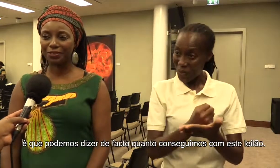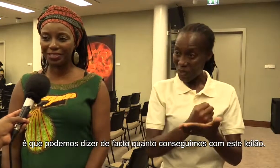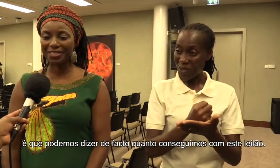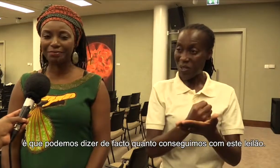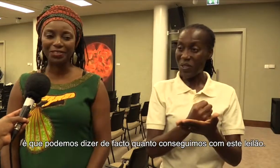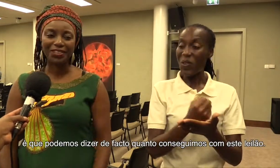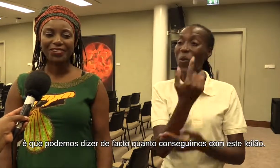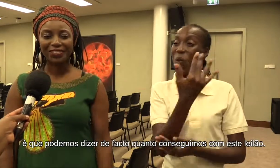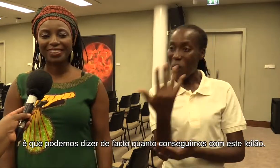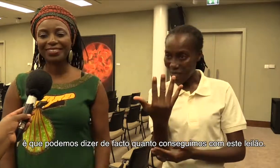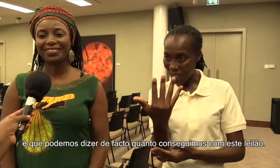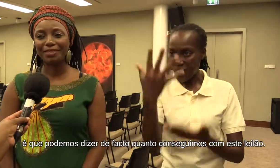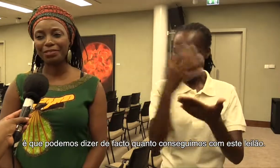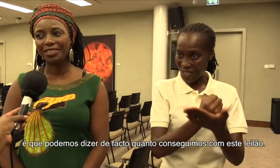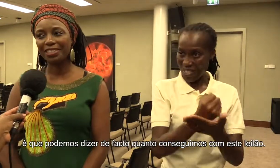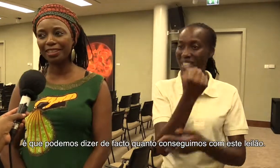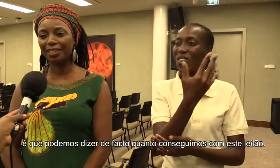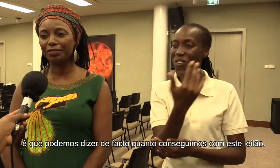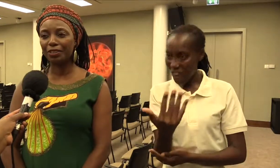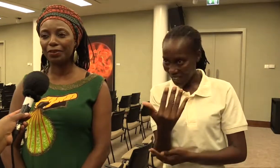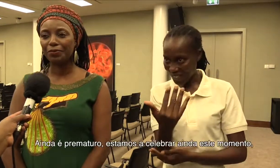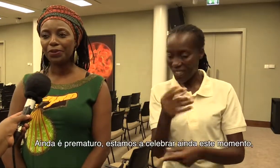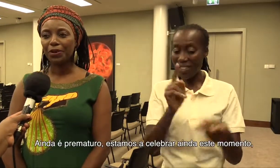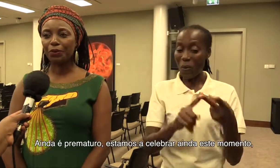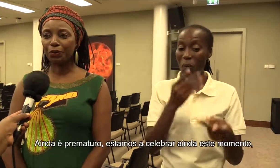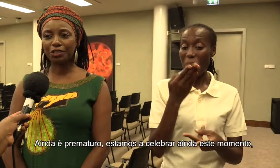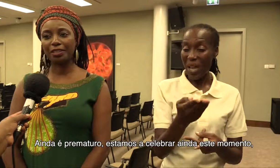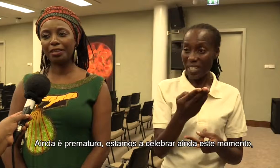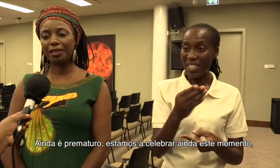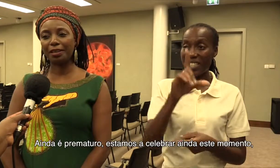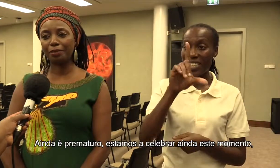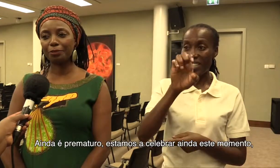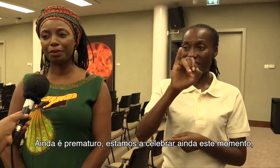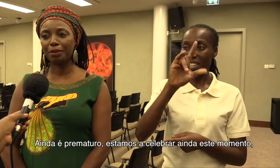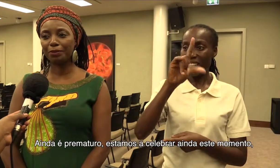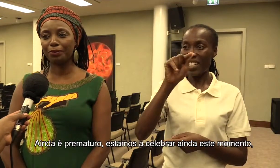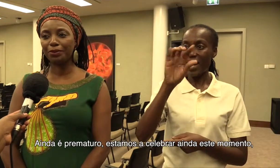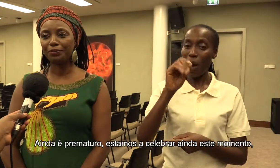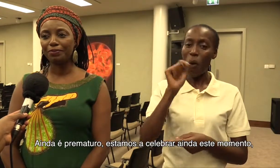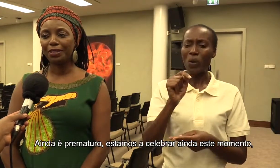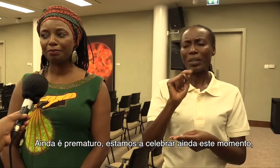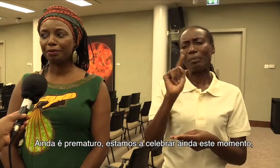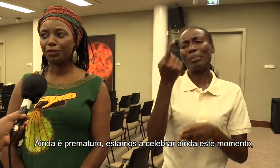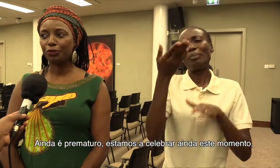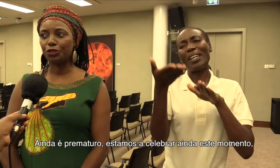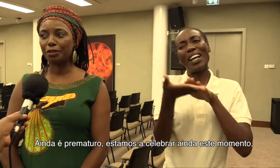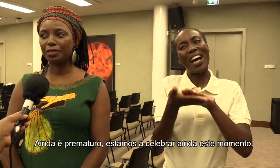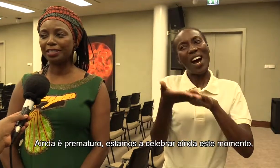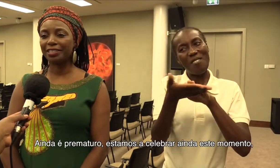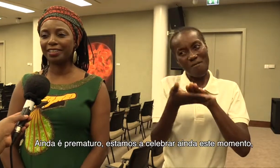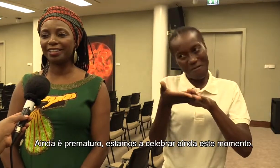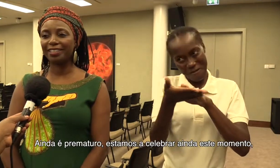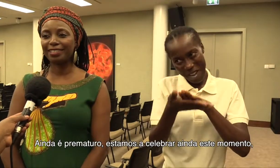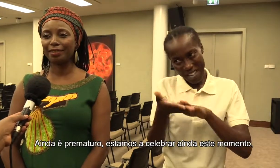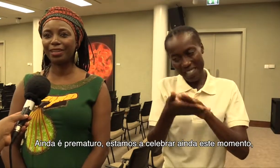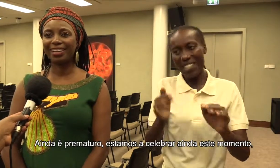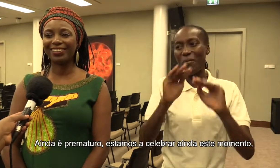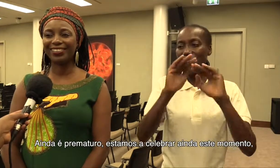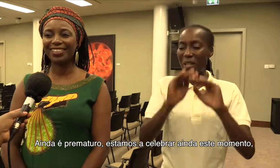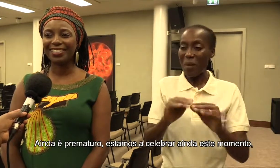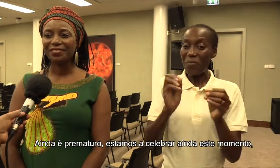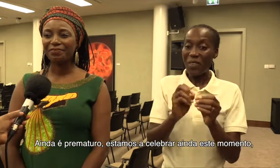conseguimos com este leilão. Então, hoje é mesmo prematuro. É prematuro. Estamos ainda, se calhar, a